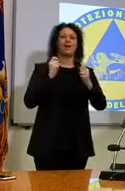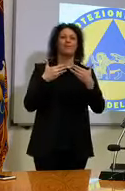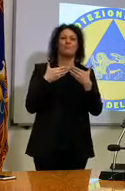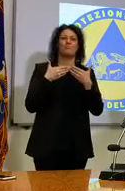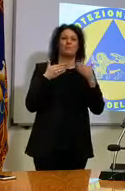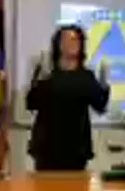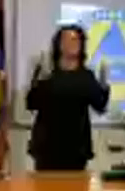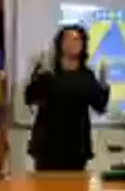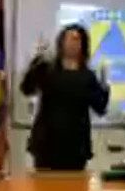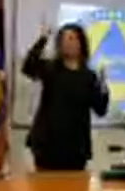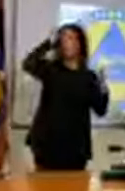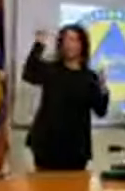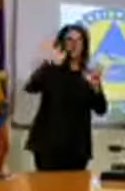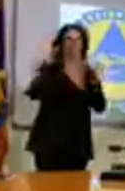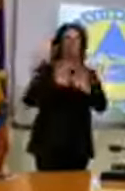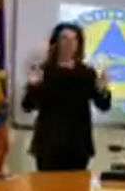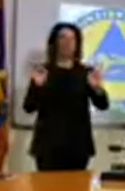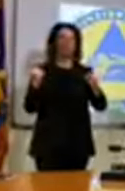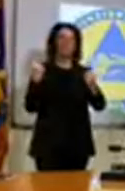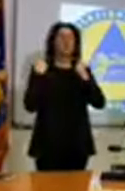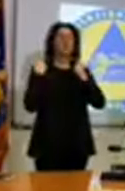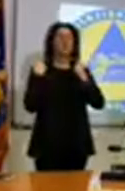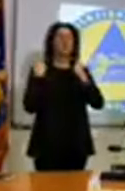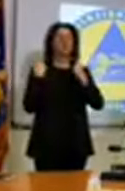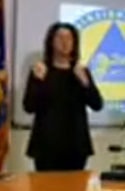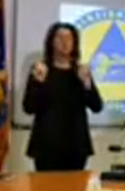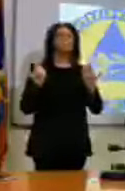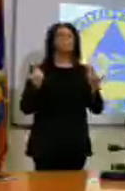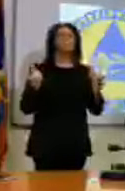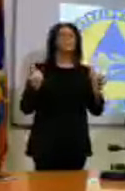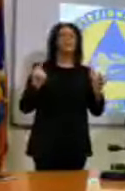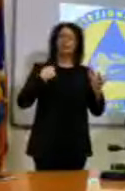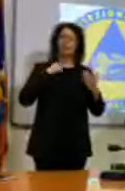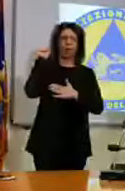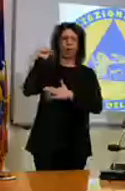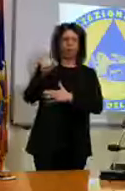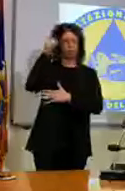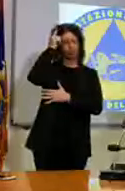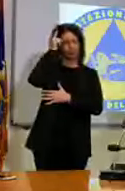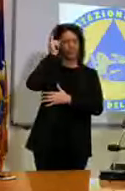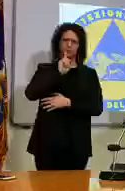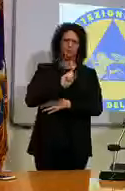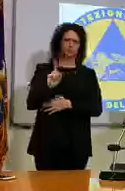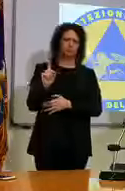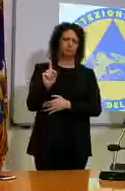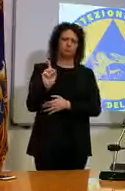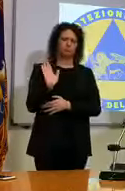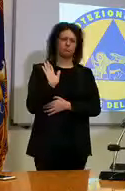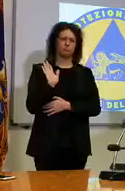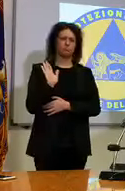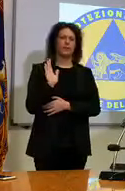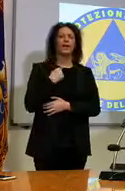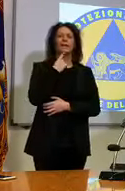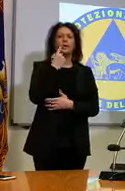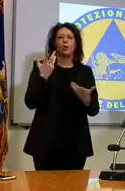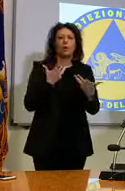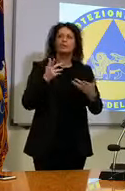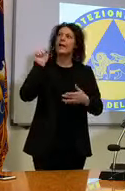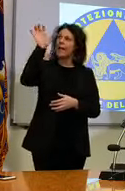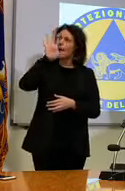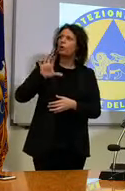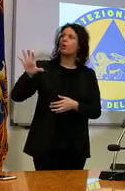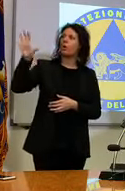ma tonica, forte. Noi non ce l'abbiamo con la Germania, diciamo semplicemente che l'Europa deve farsi